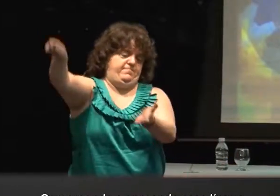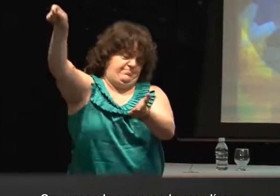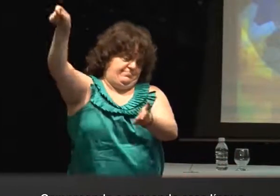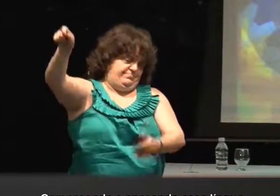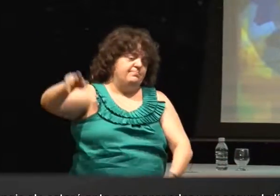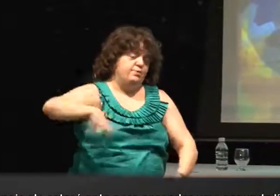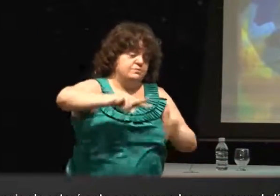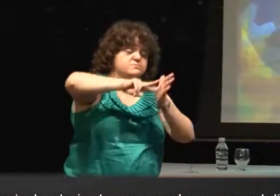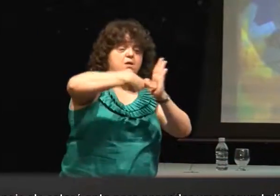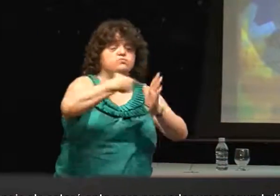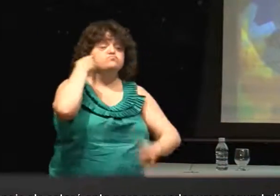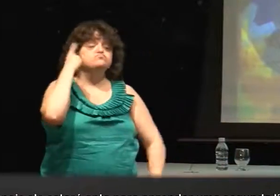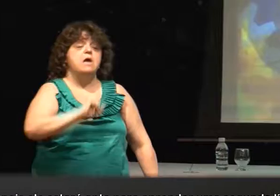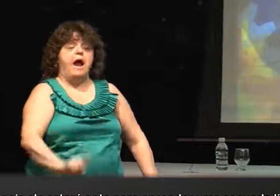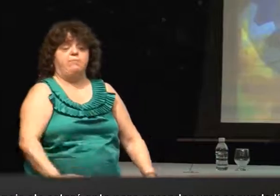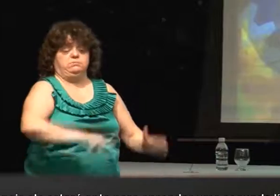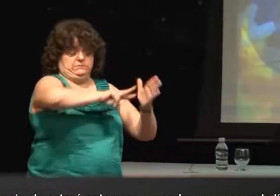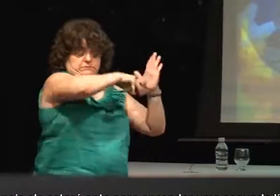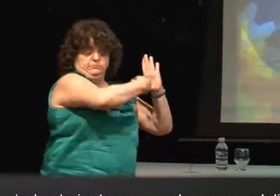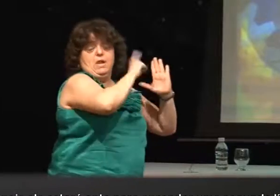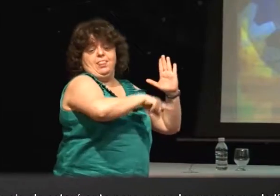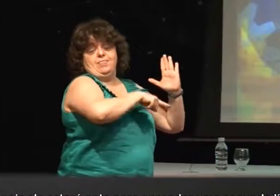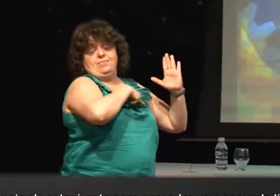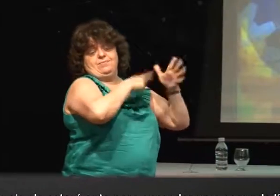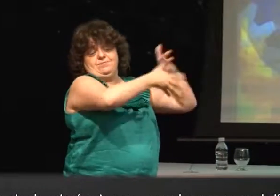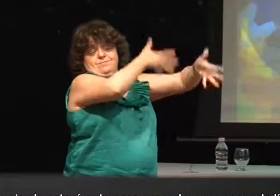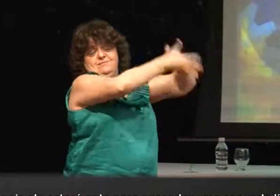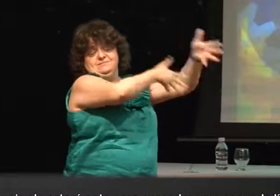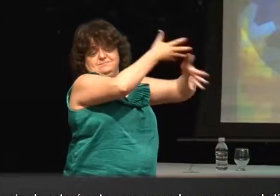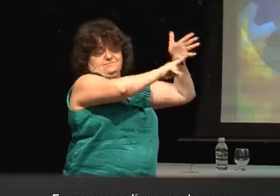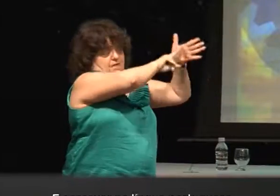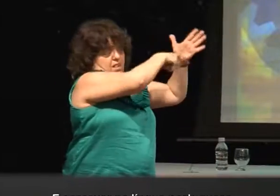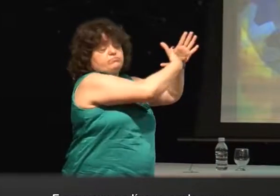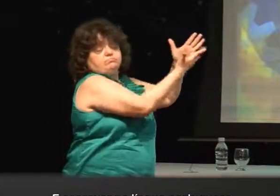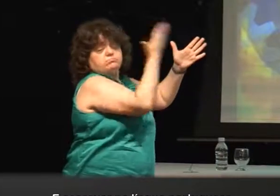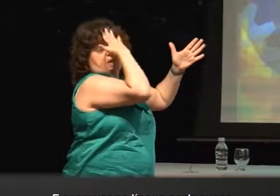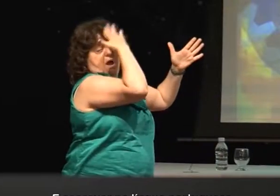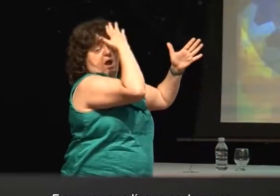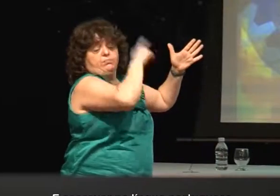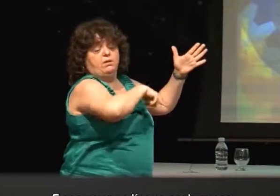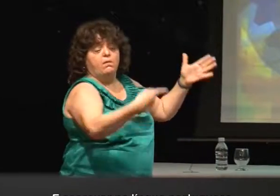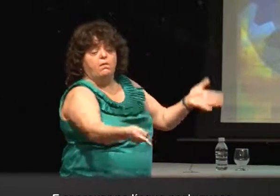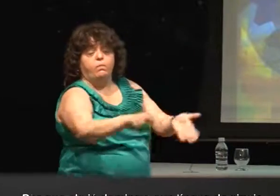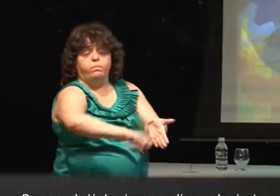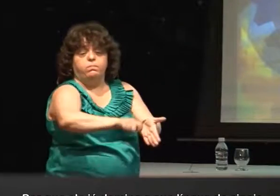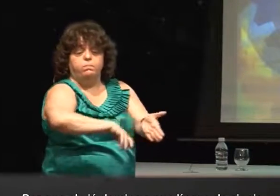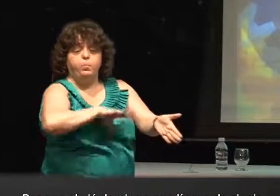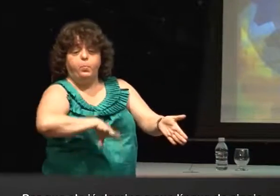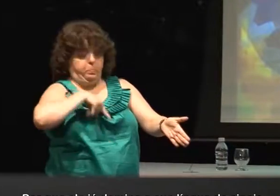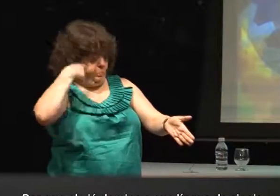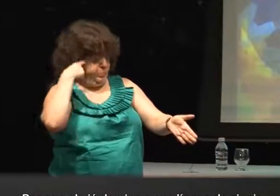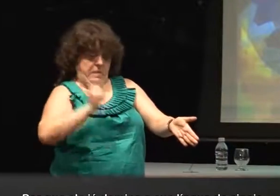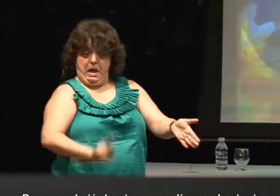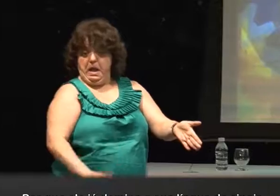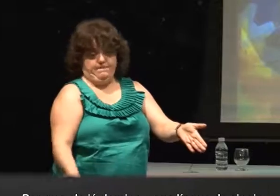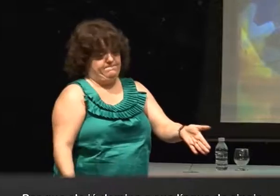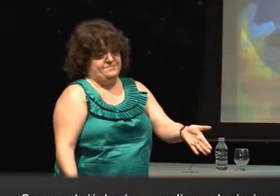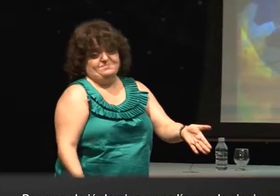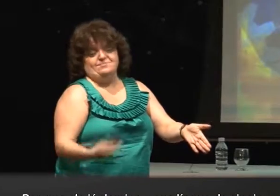língua e depois ele estará apto para aprender uma segunda língua e escrever na língua portuguesa, porque ele já domina a sua língua